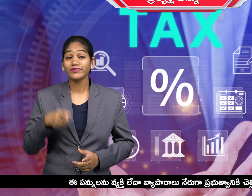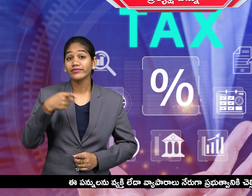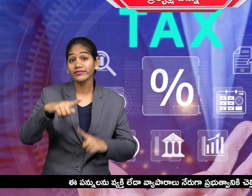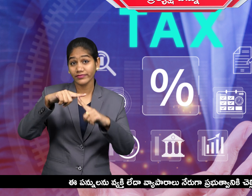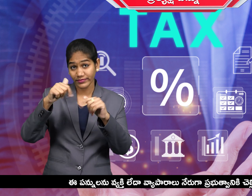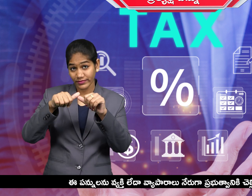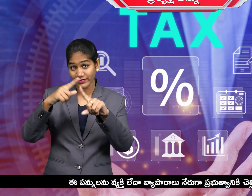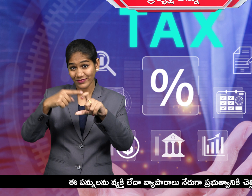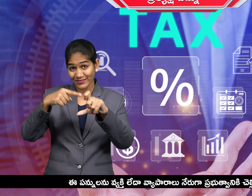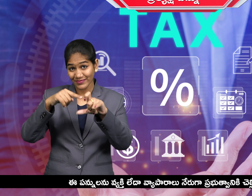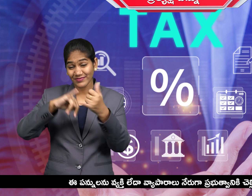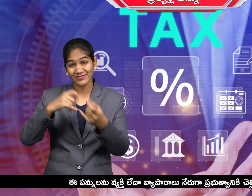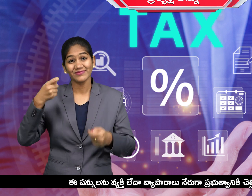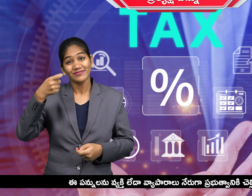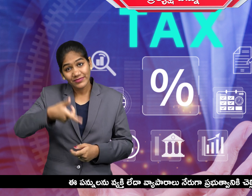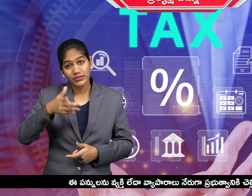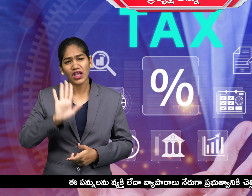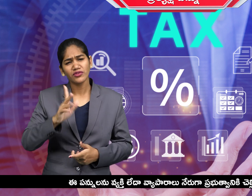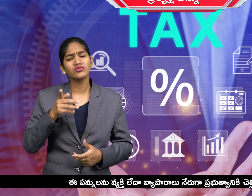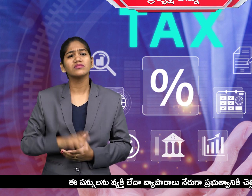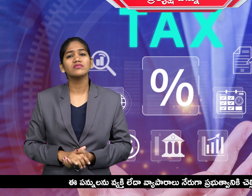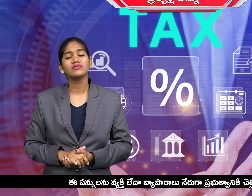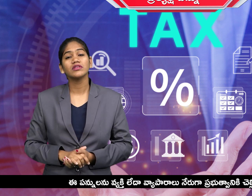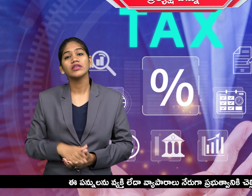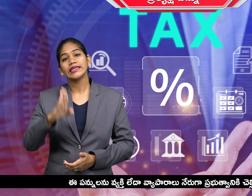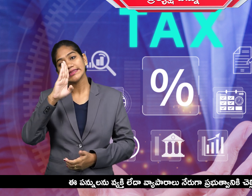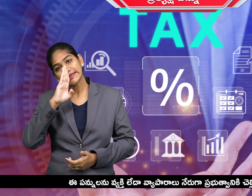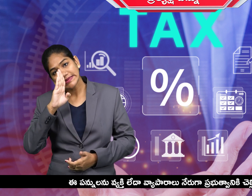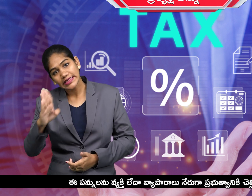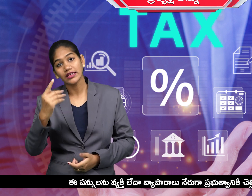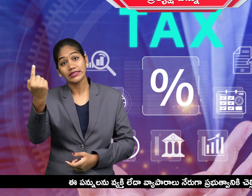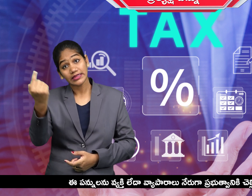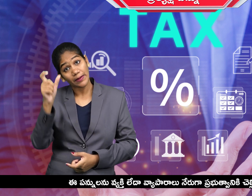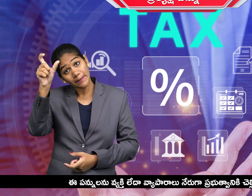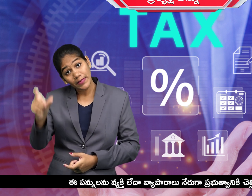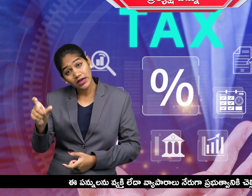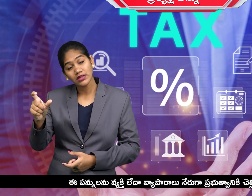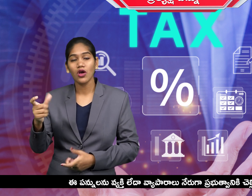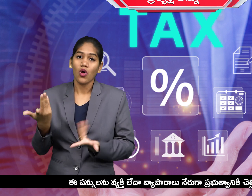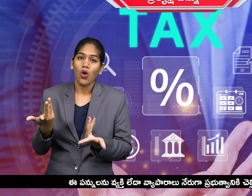ఈ పన్నులను వ్యక్తి లేదా వ్యాపారాలు నేరుగా ప్రభుత్వానికి చెల్లించాలి.